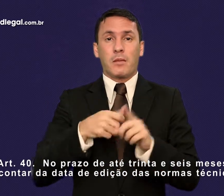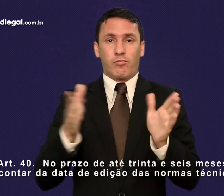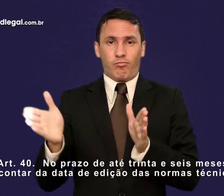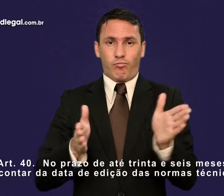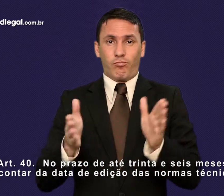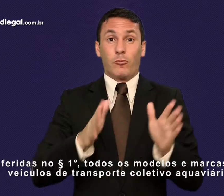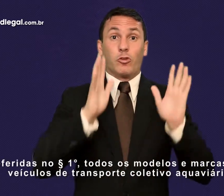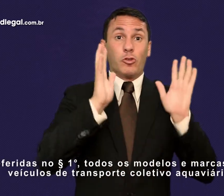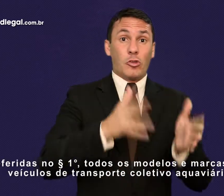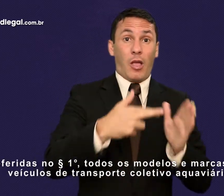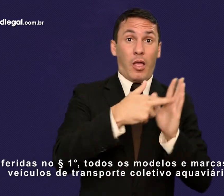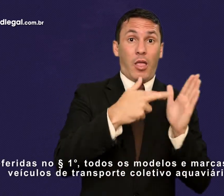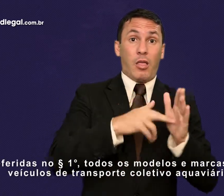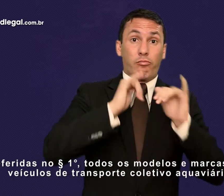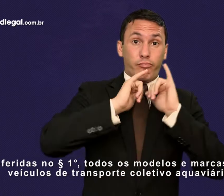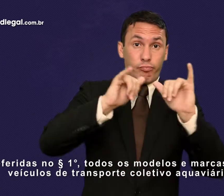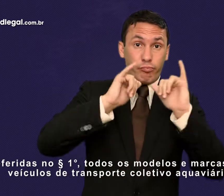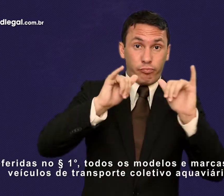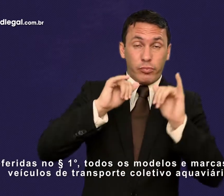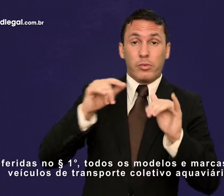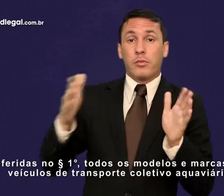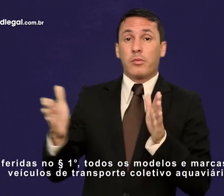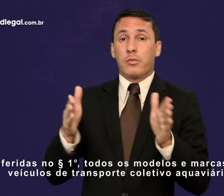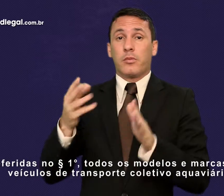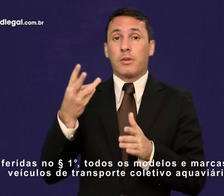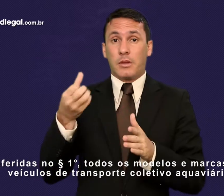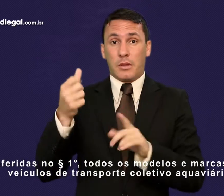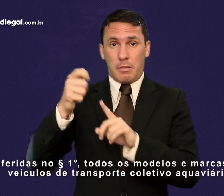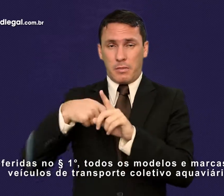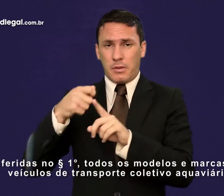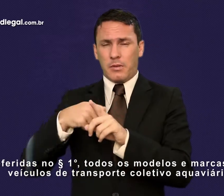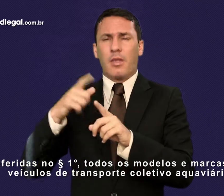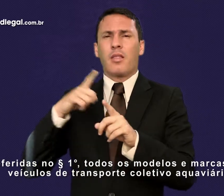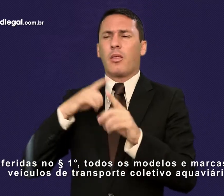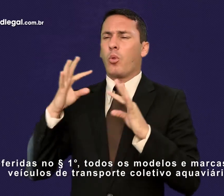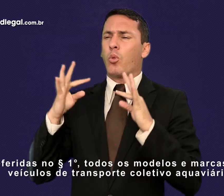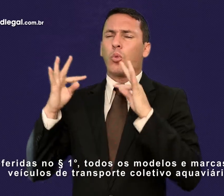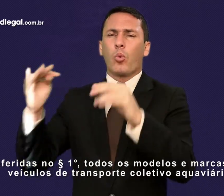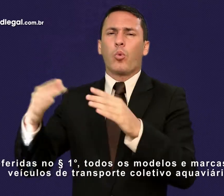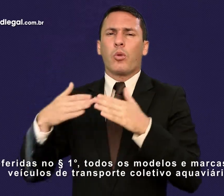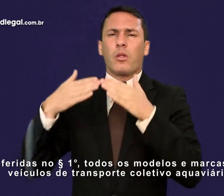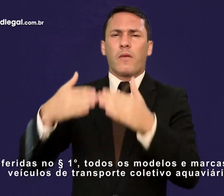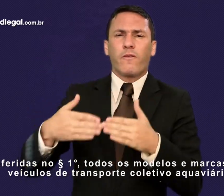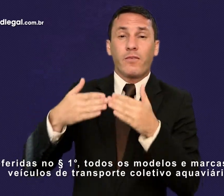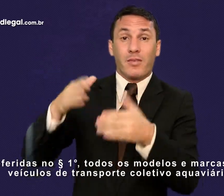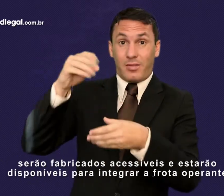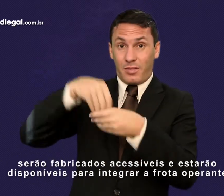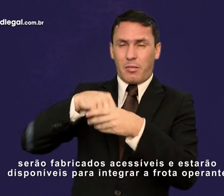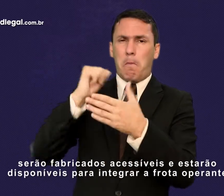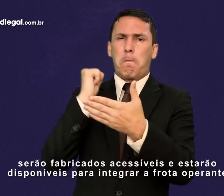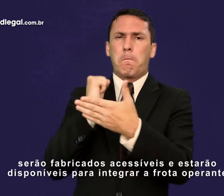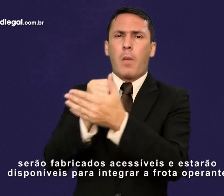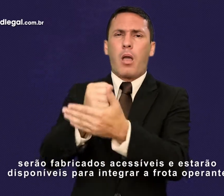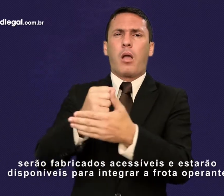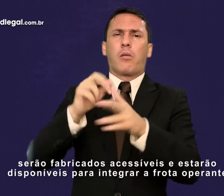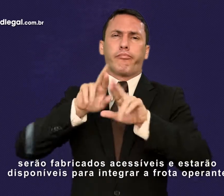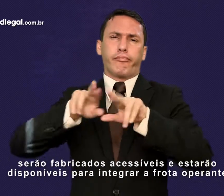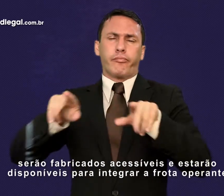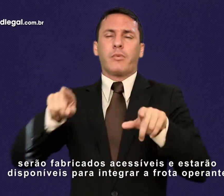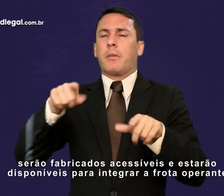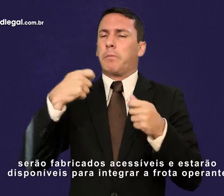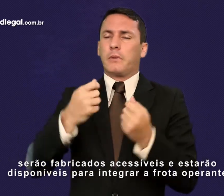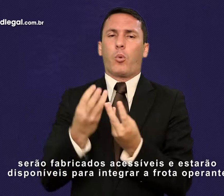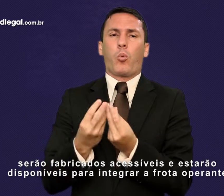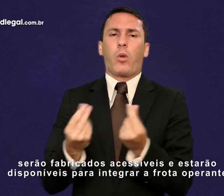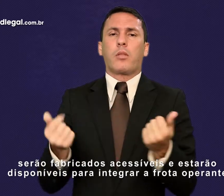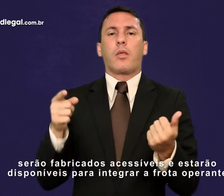das normas técnicas referidas no parágrafo 1º, todos os modelos e marcas de veículos de transporte coletivo aquaviário serão fabricados